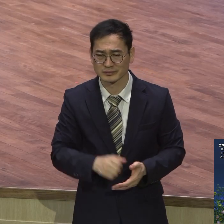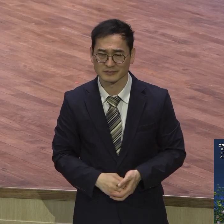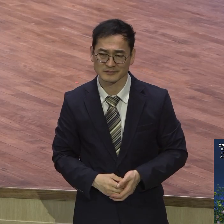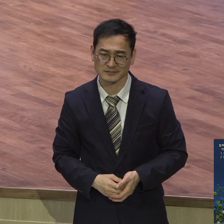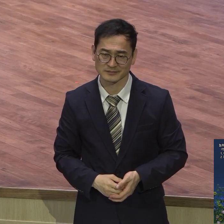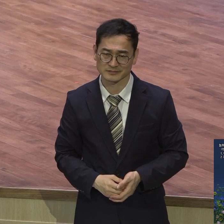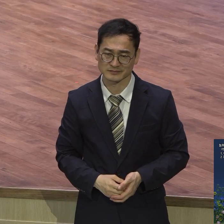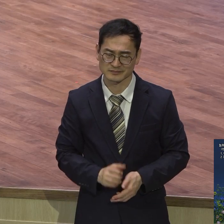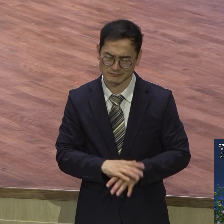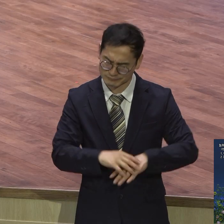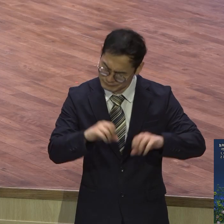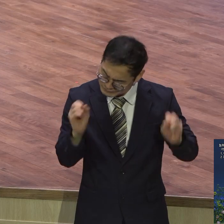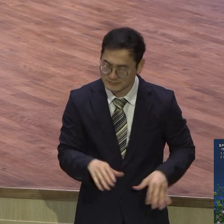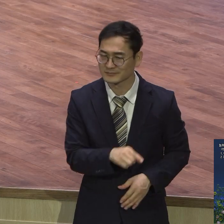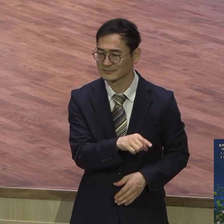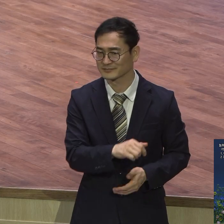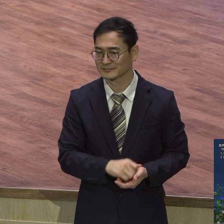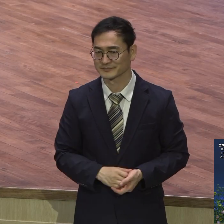저거